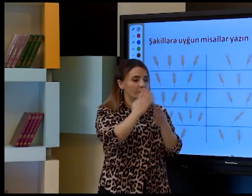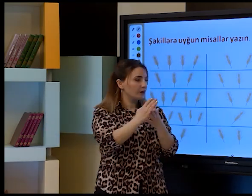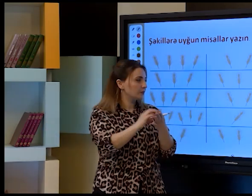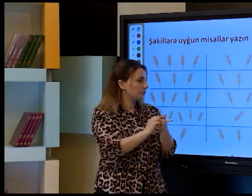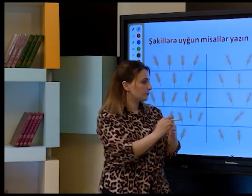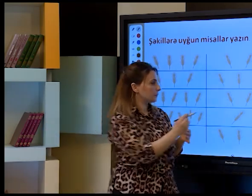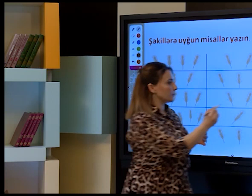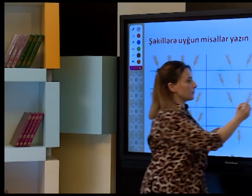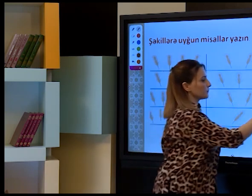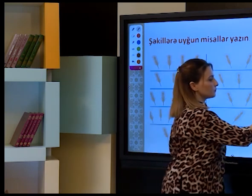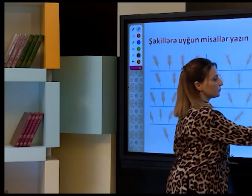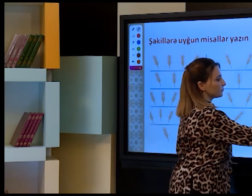var.